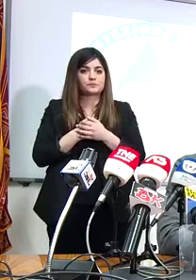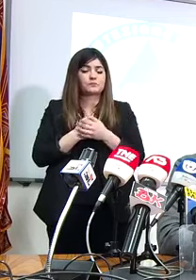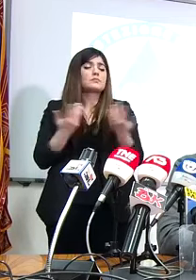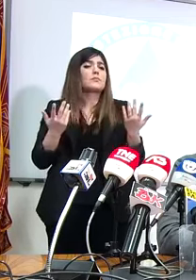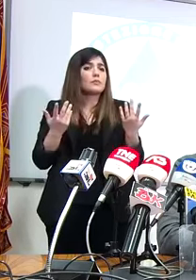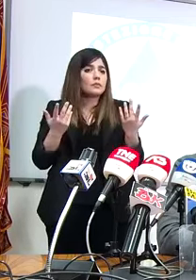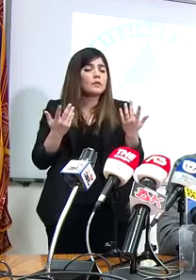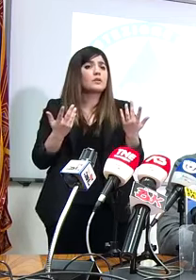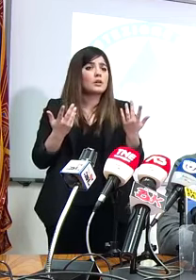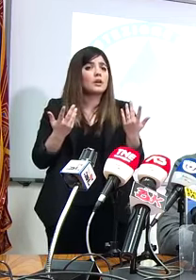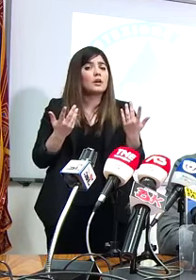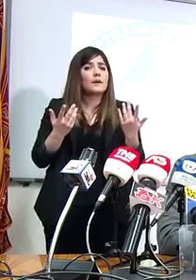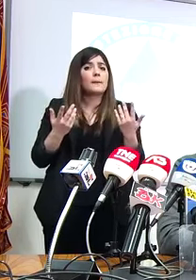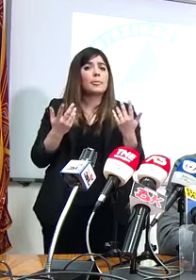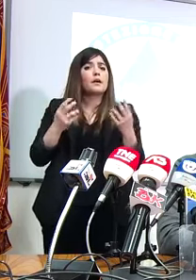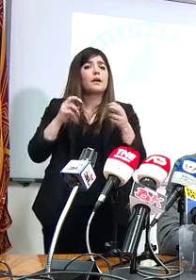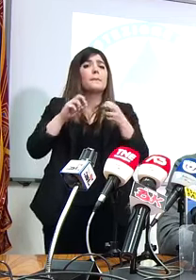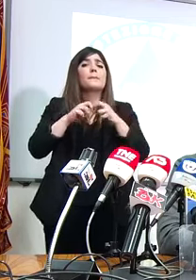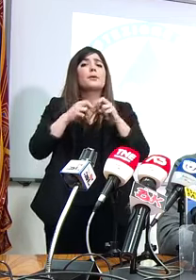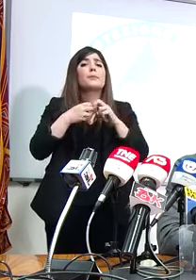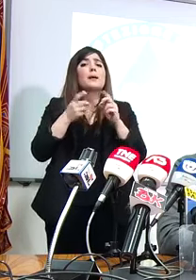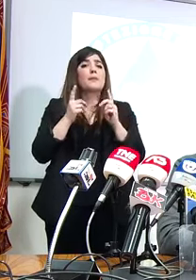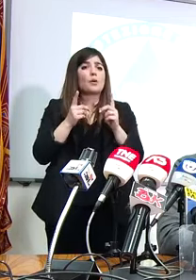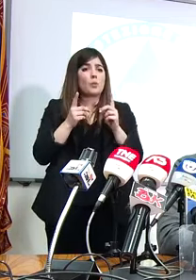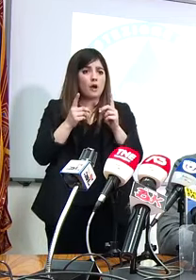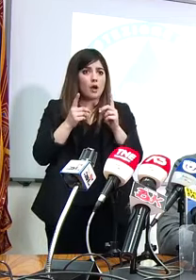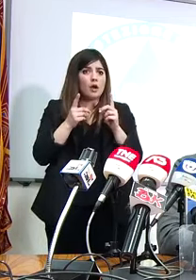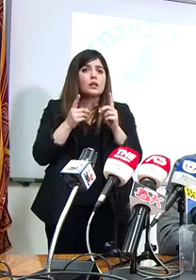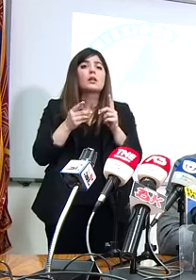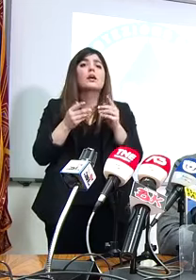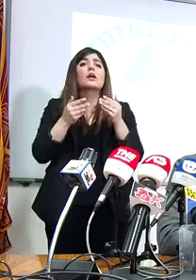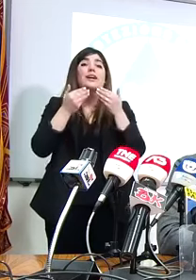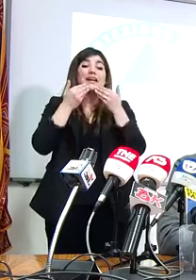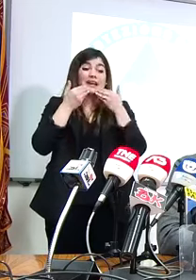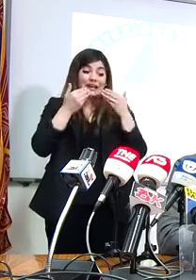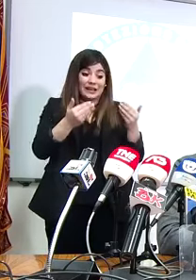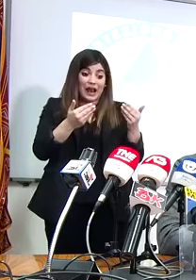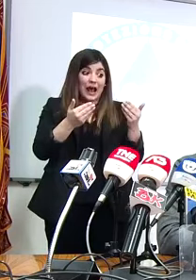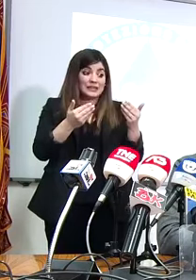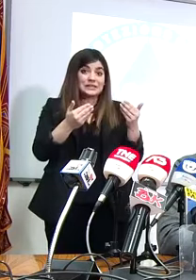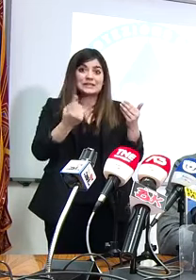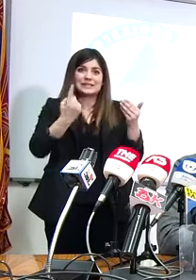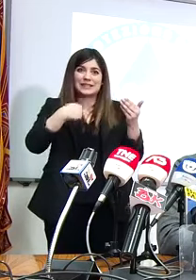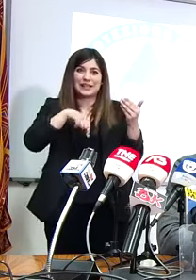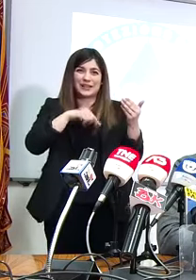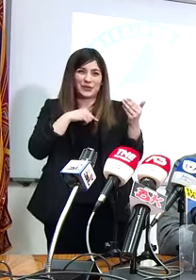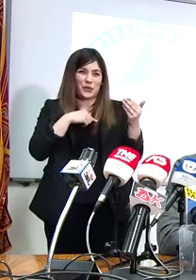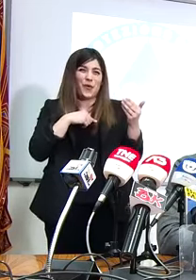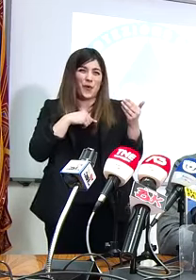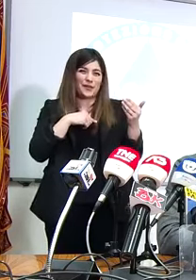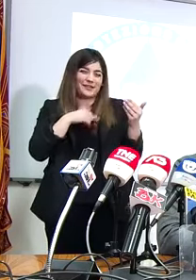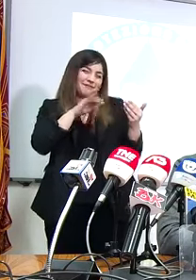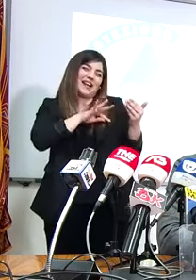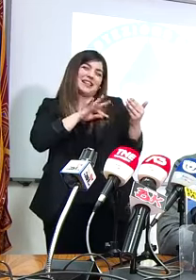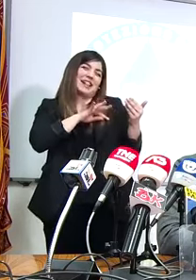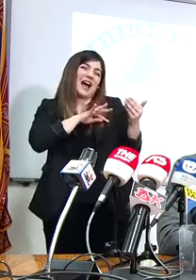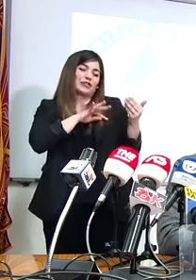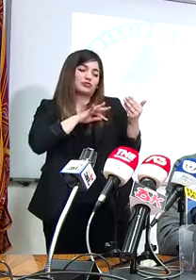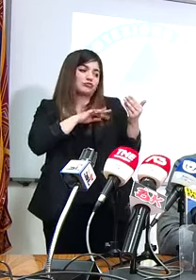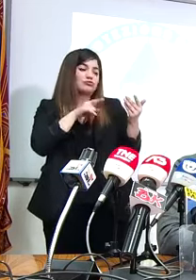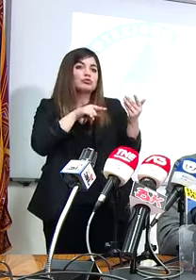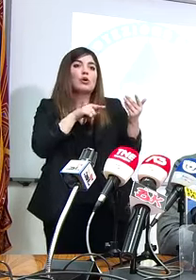rappresentato anche dal fatto che noi non abbiamo aperto le scuole il mese che abbiamo avuto di vantaggio perché le altre comunità